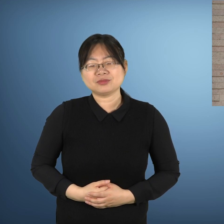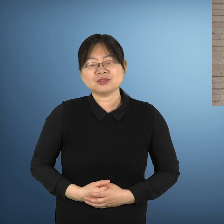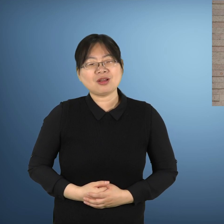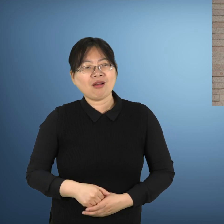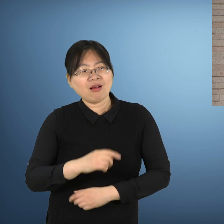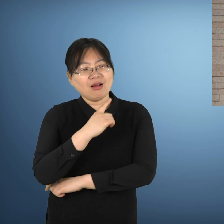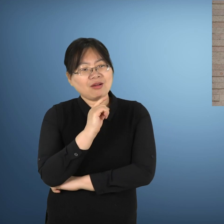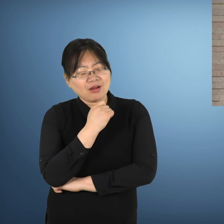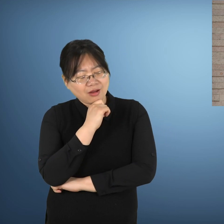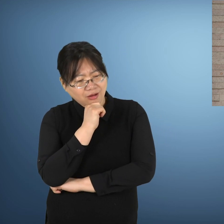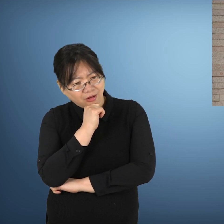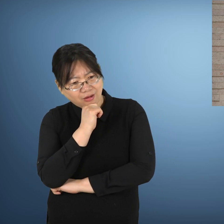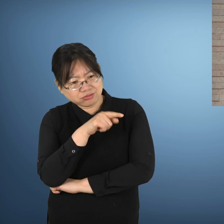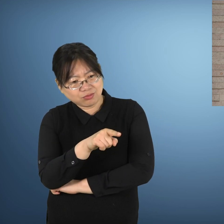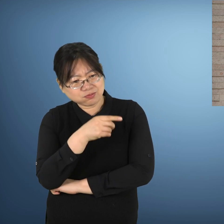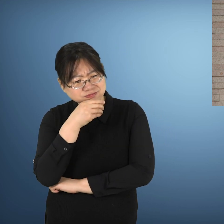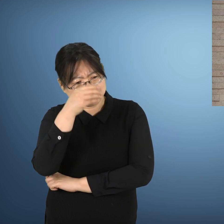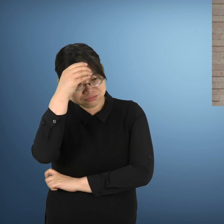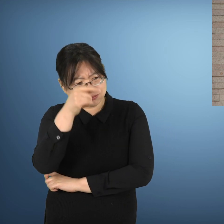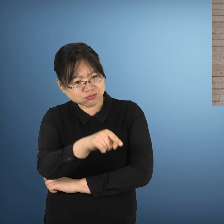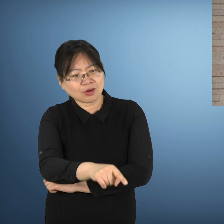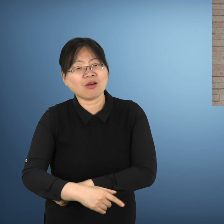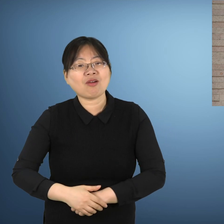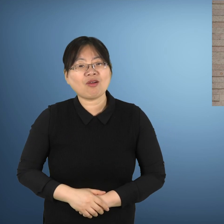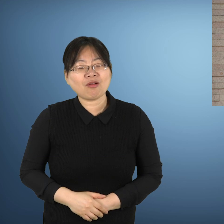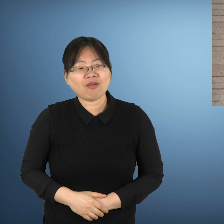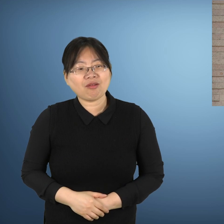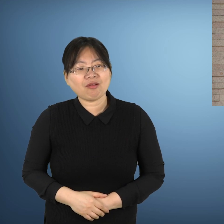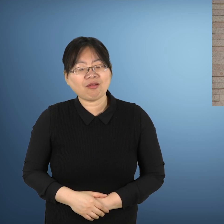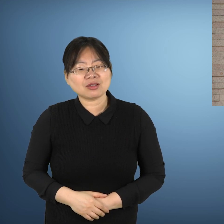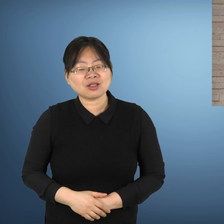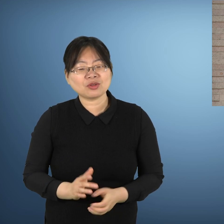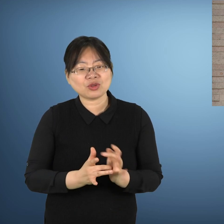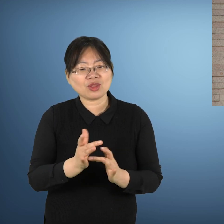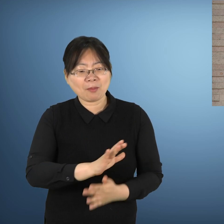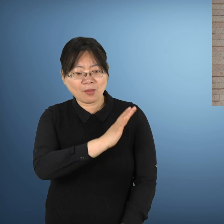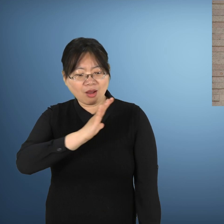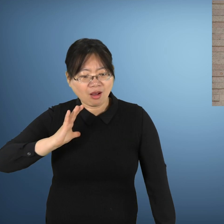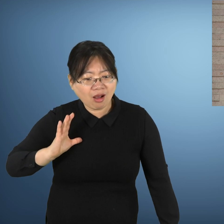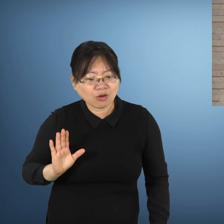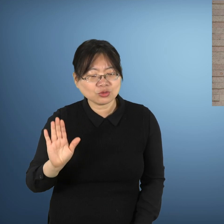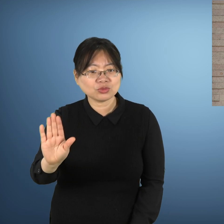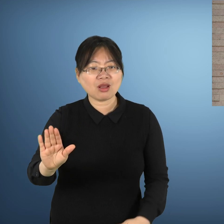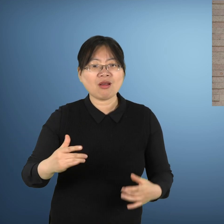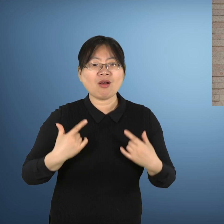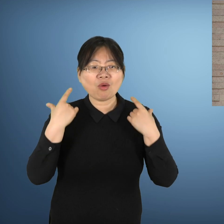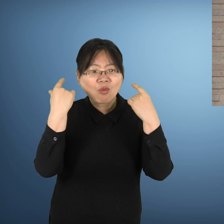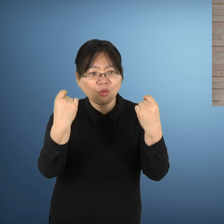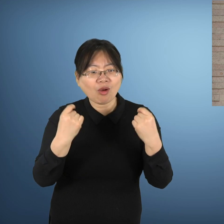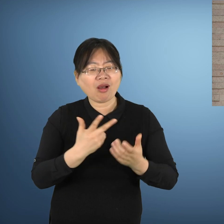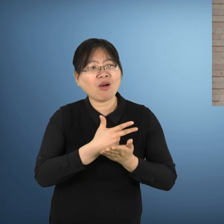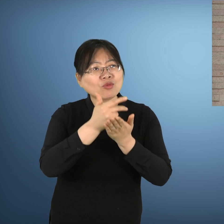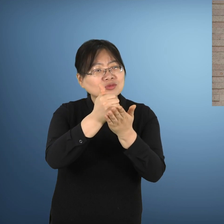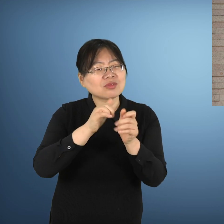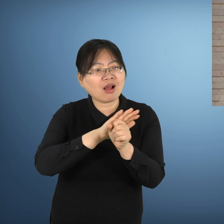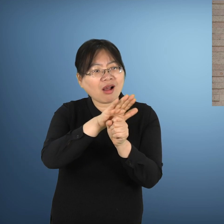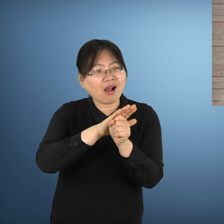야, 이 사람 참 뻔뻔하다. 어떻게 그 짓을 해놓고도 또 여전히